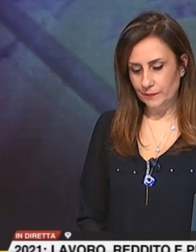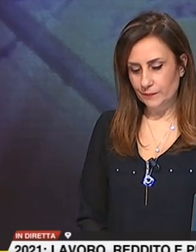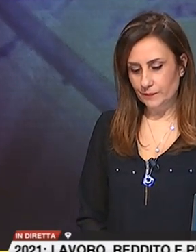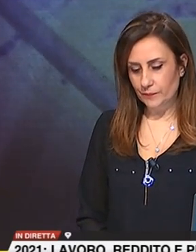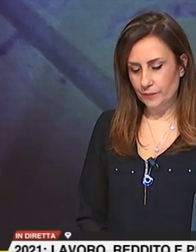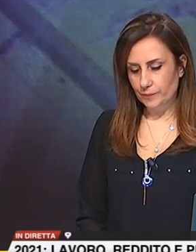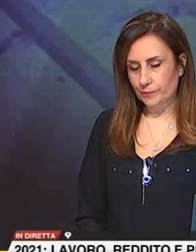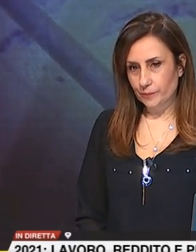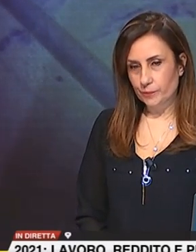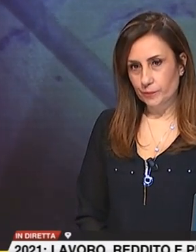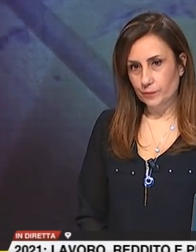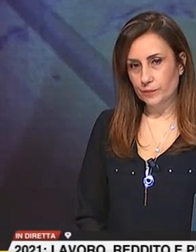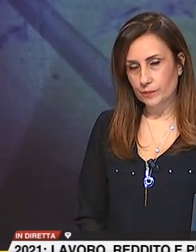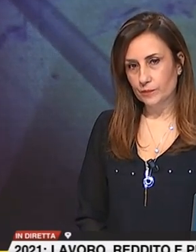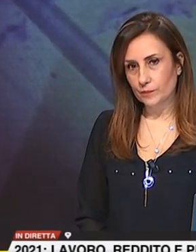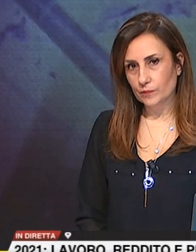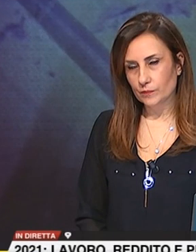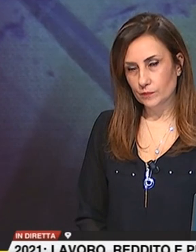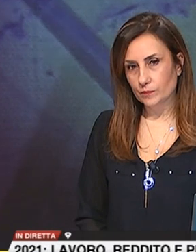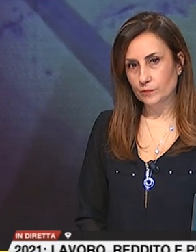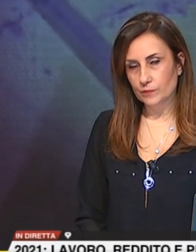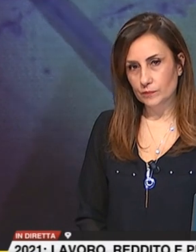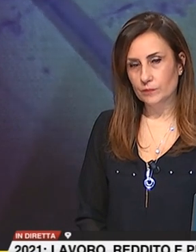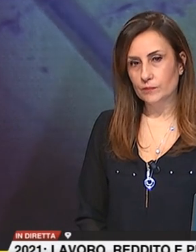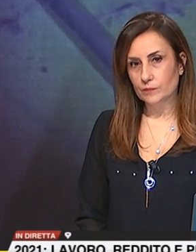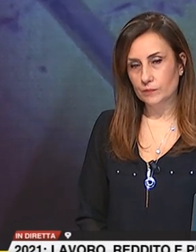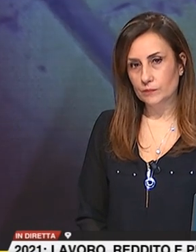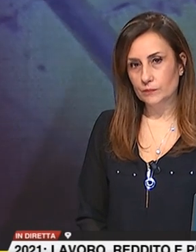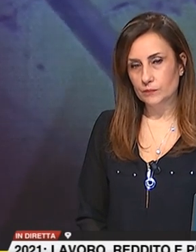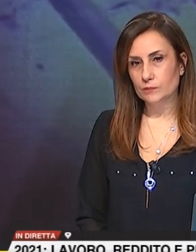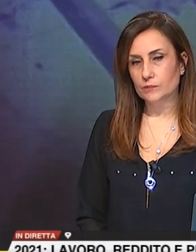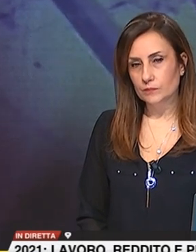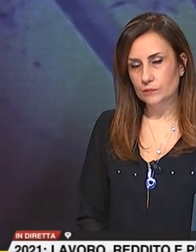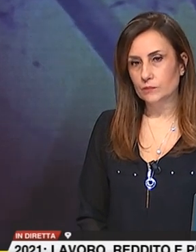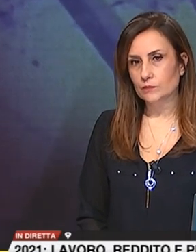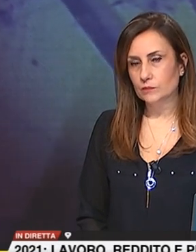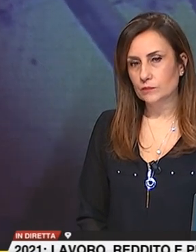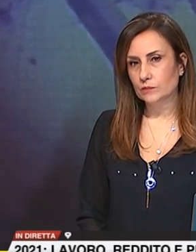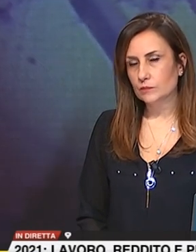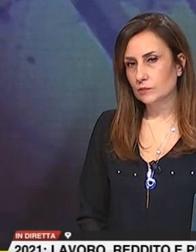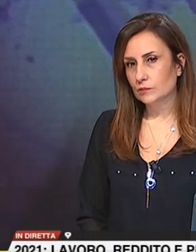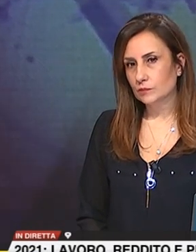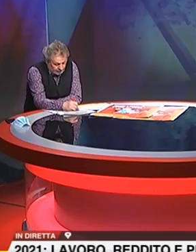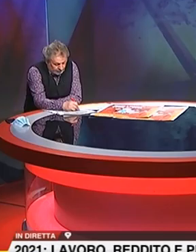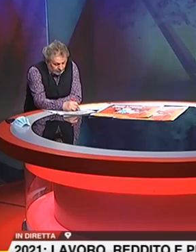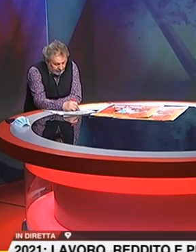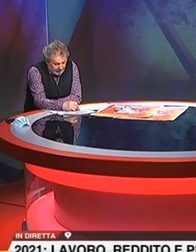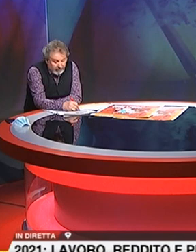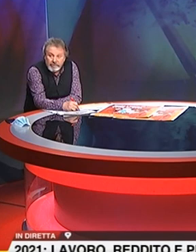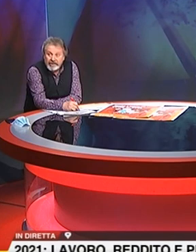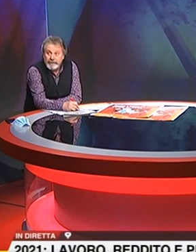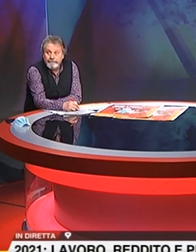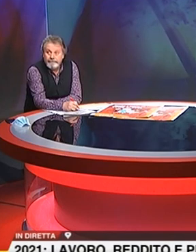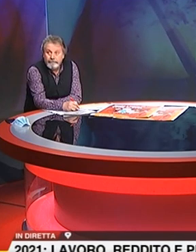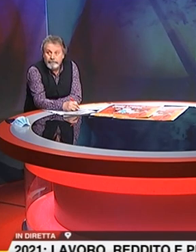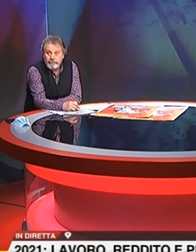Volevo domandare, per la 14ª hanno diritto quelli che non prendono sotto i 1000 euro?